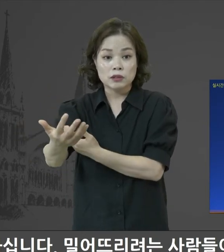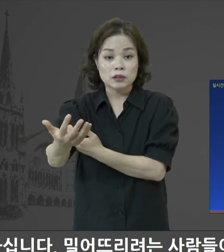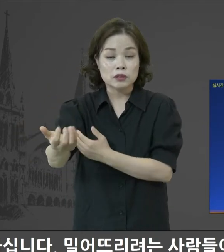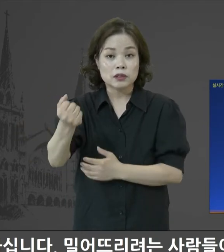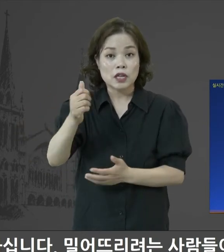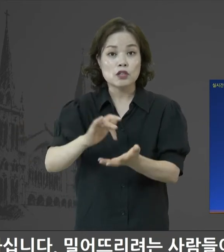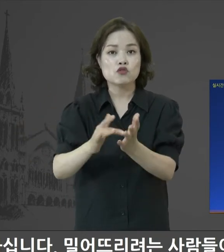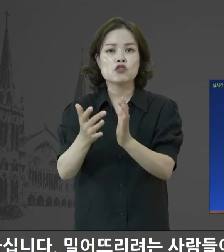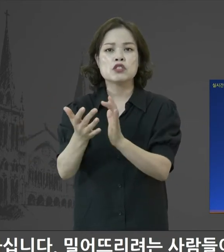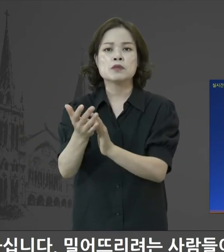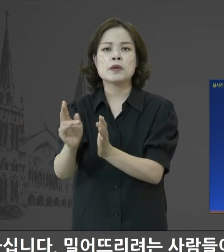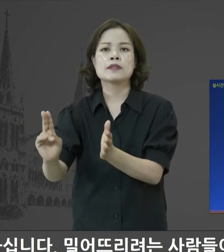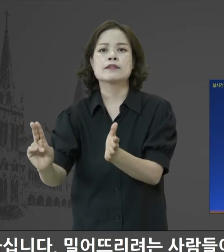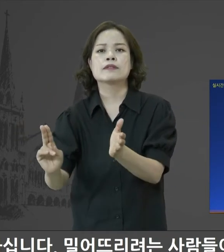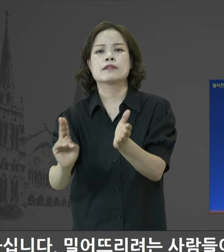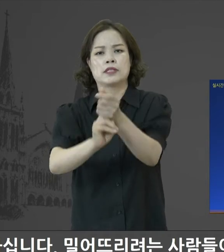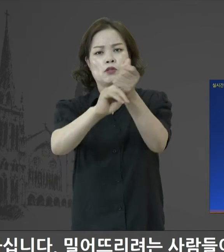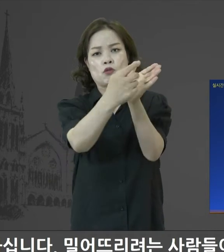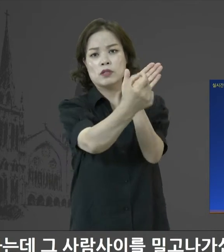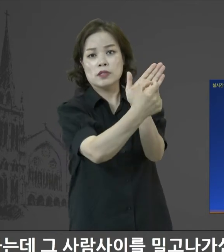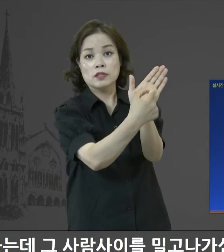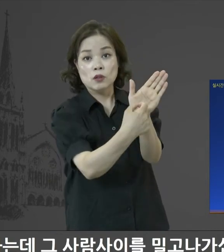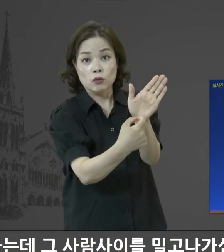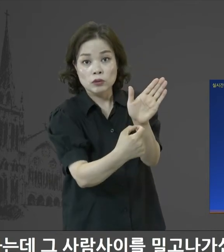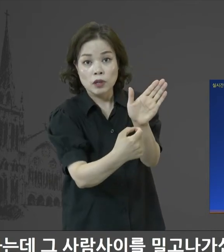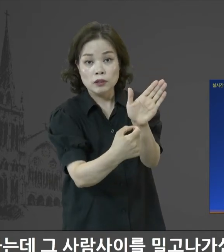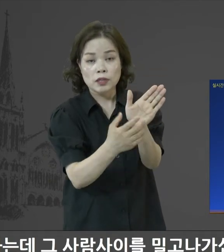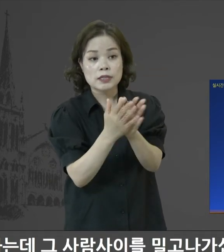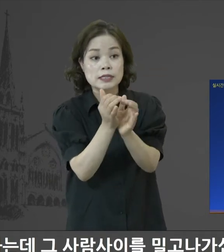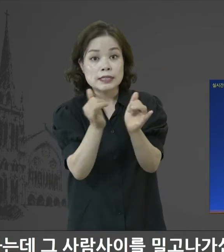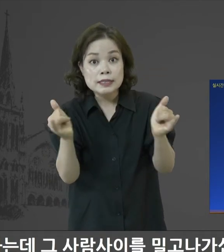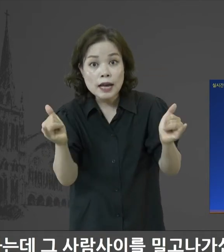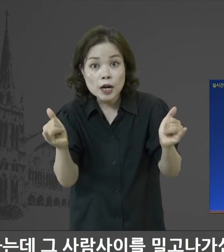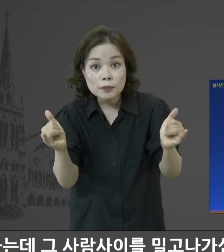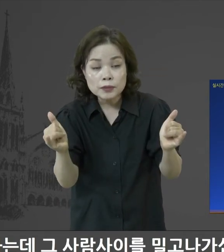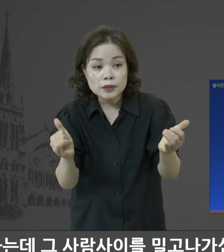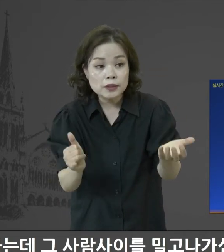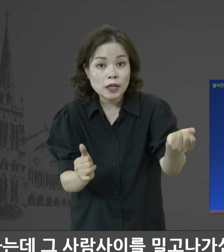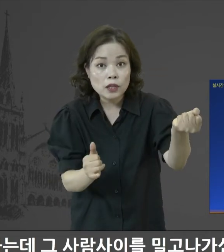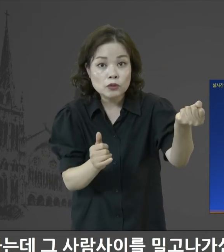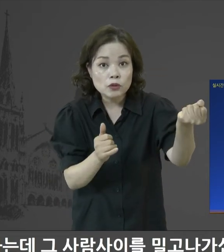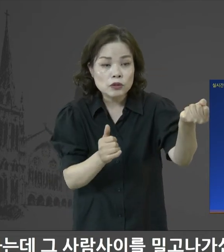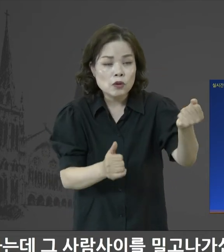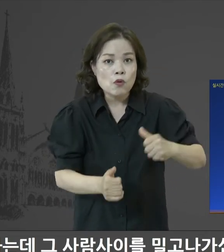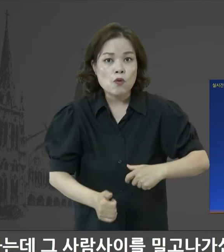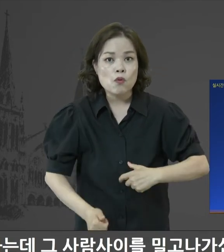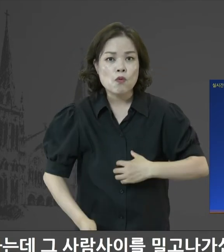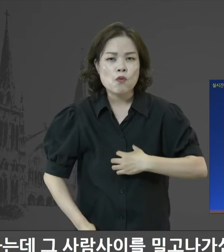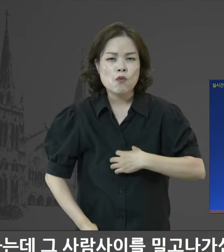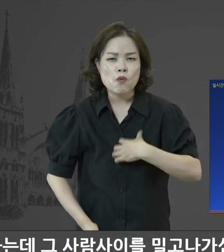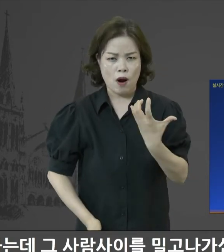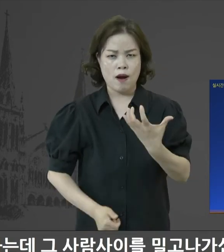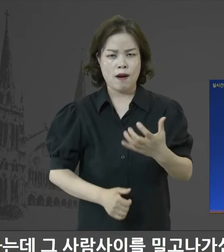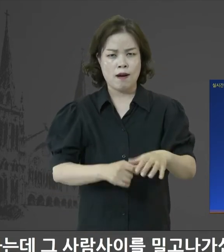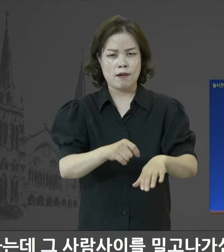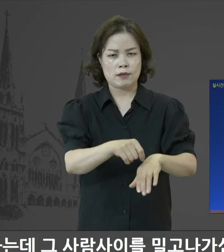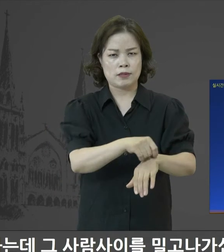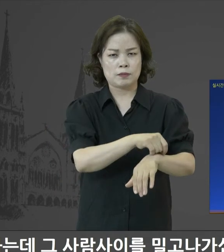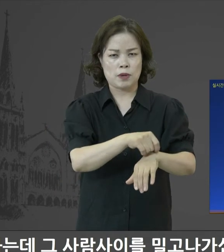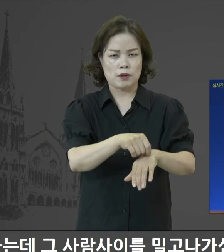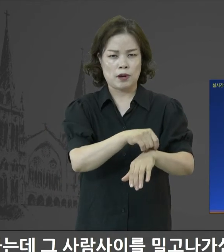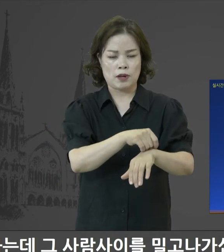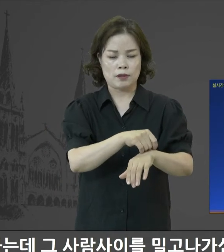빠져나가시는 예수님의 기적이 기록되어 있습니다. 이때 이 사람들이 가지고 있었던 분노는 특별한